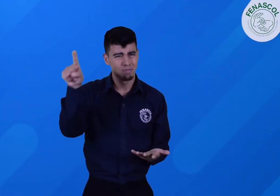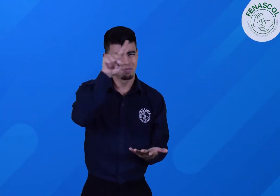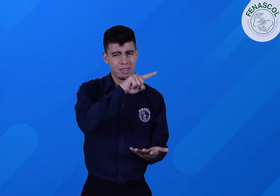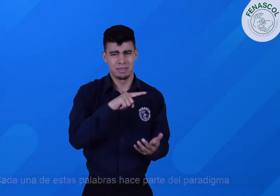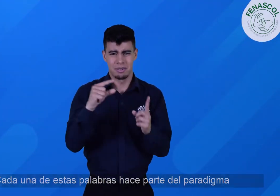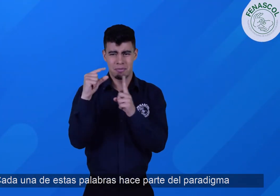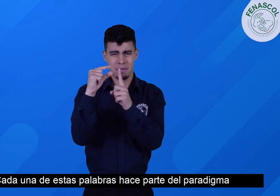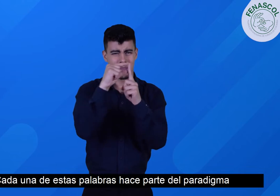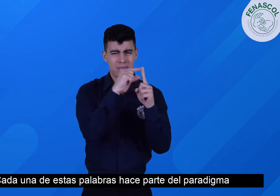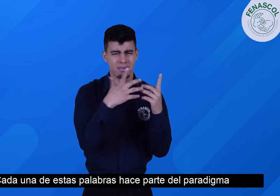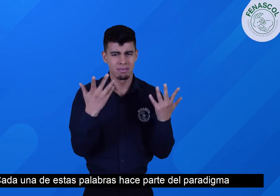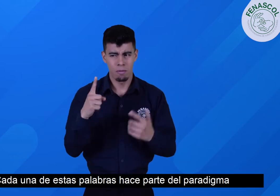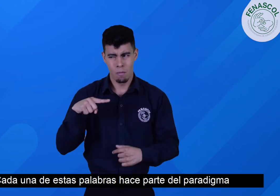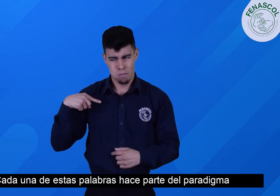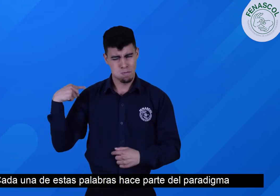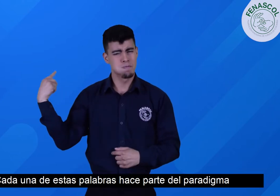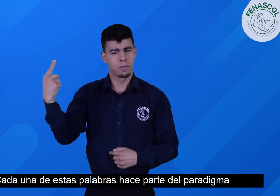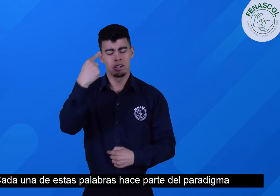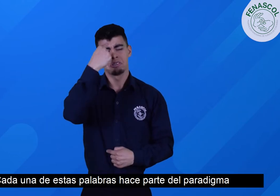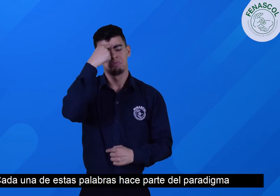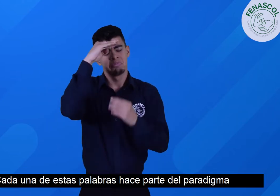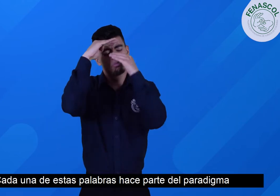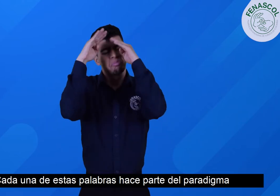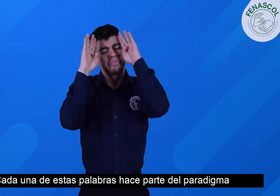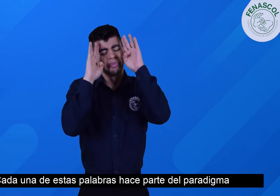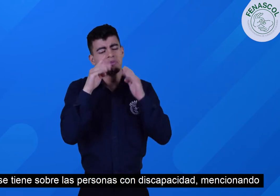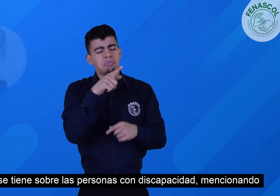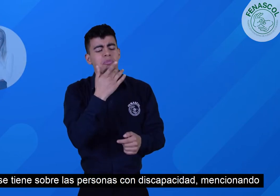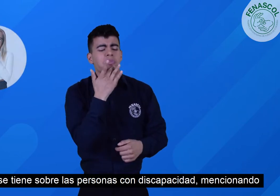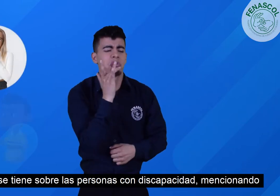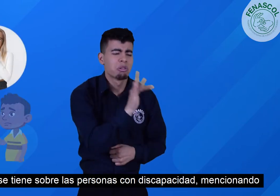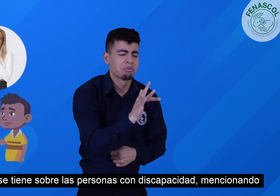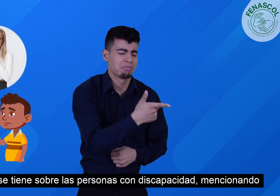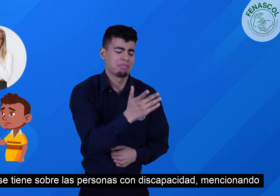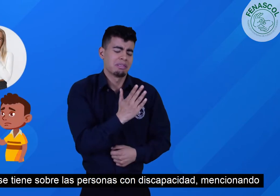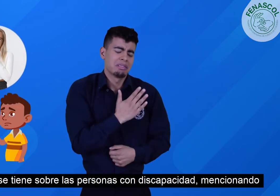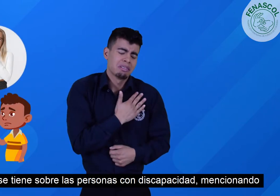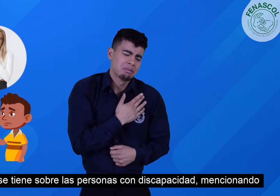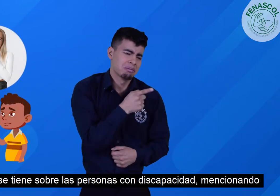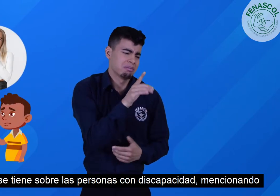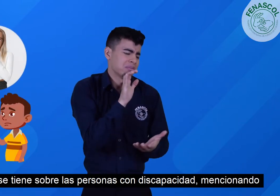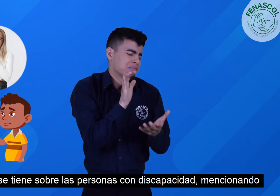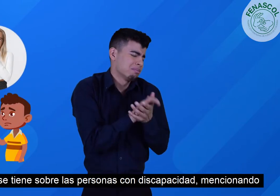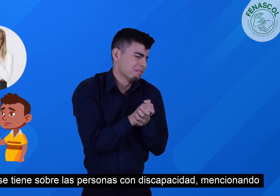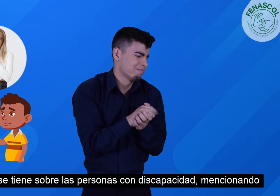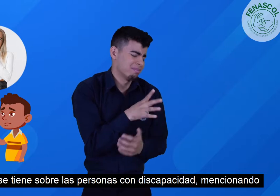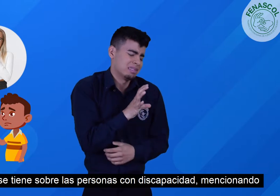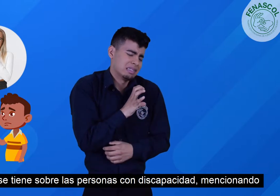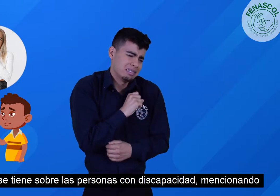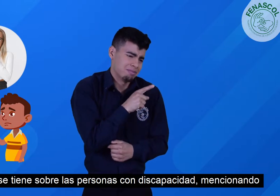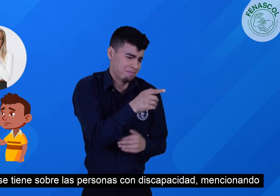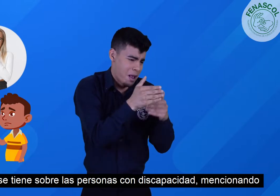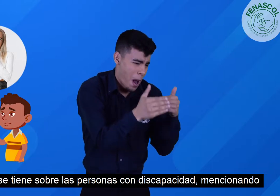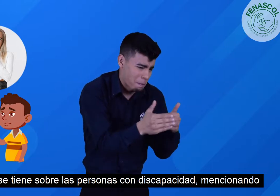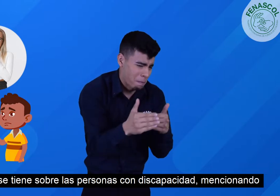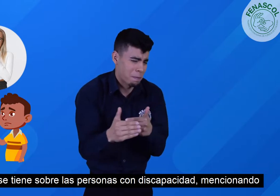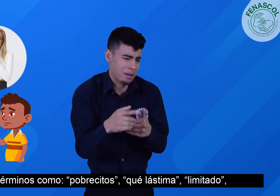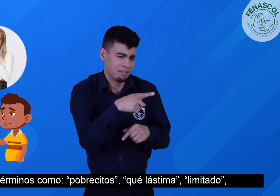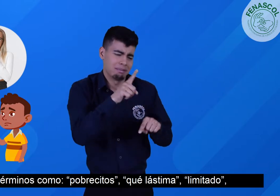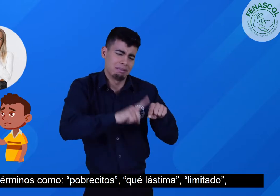cada una de estas palabras hace parte del paradigma que se tiene sobre las personas con discapacidad mencionando términos